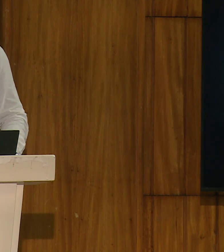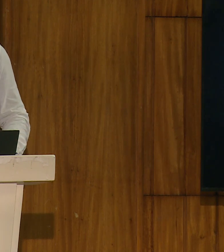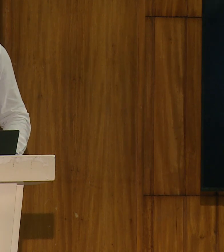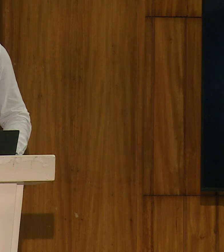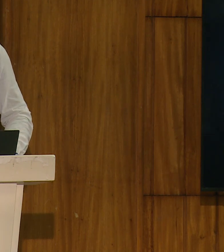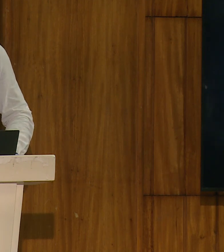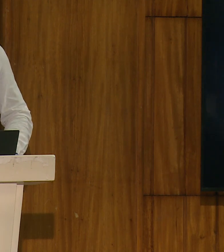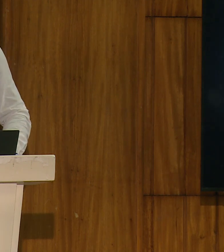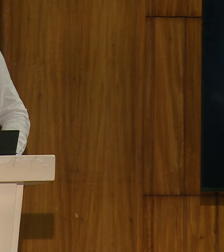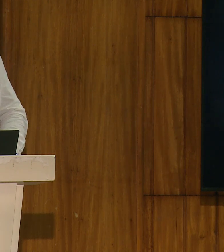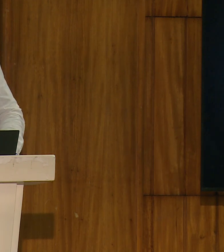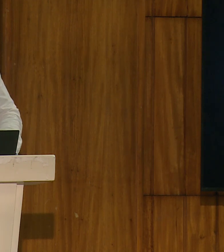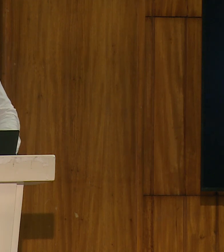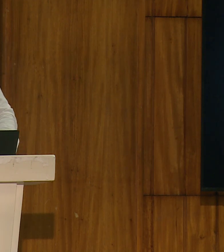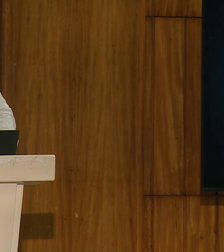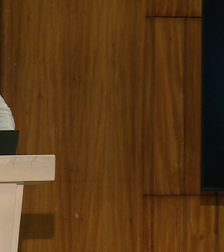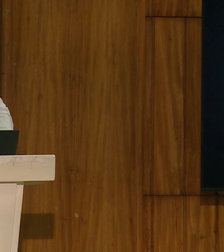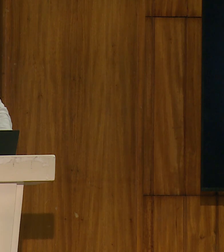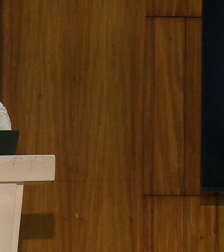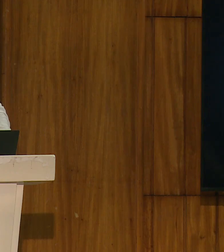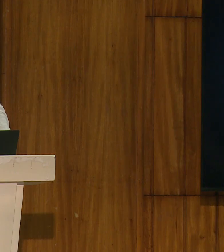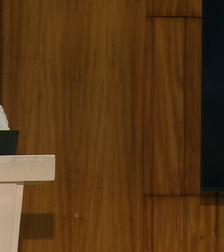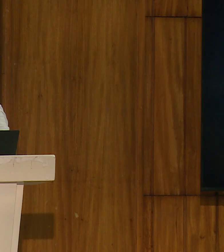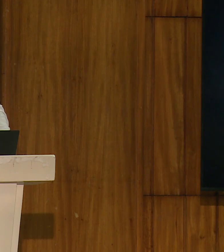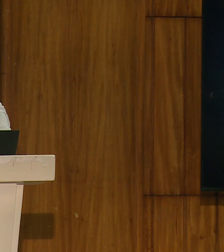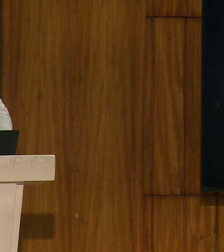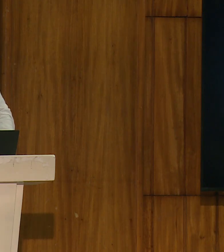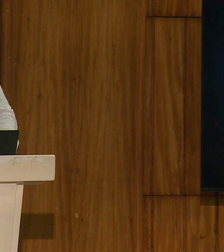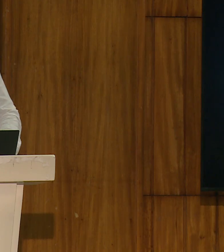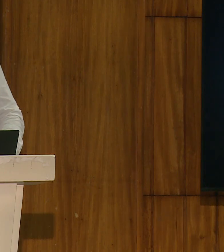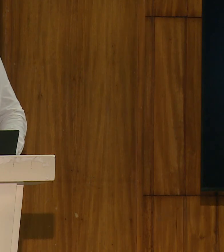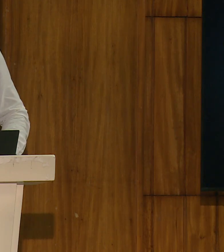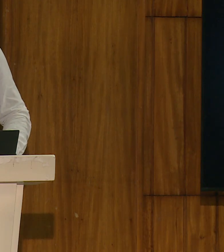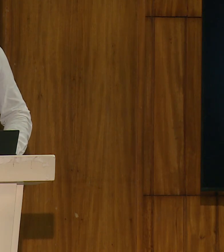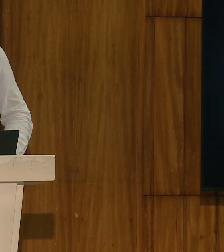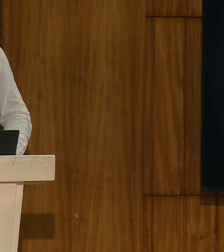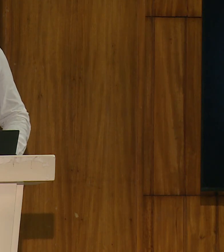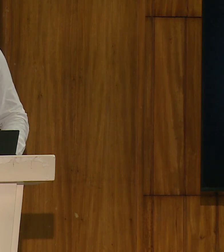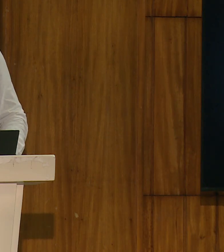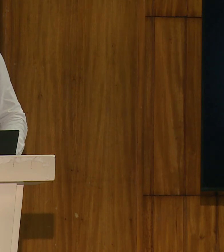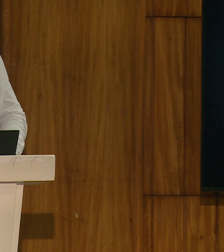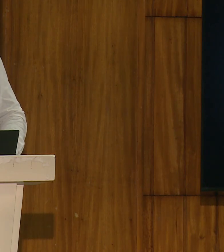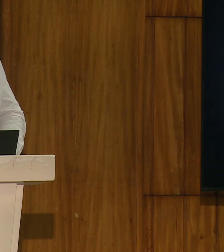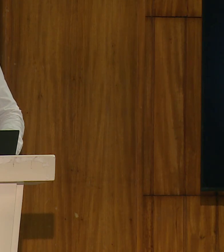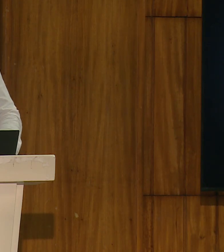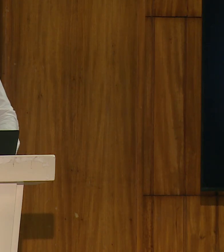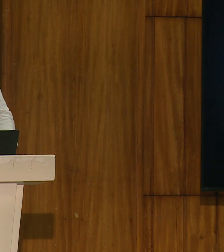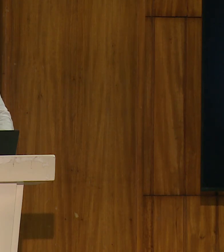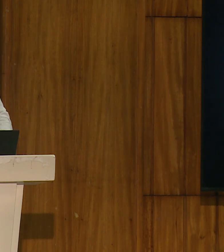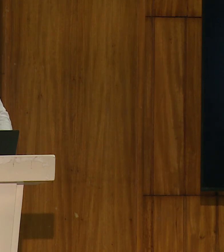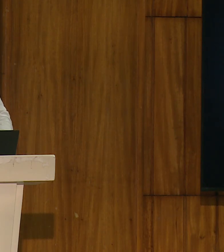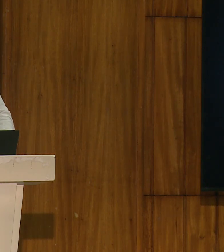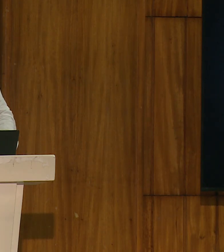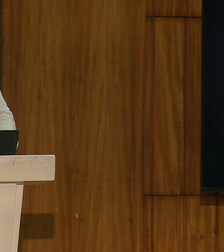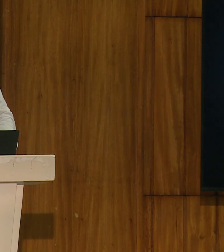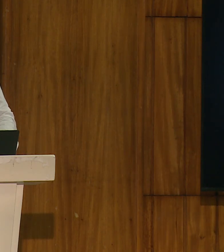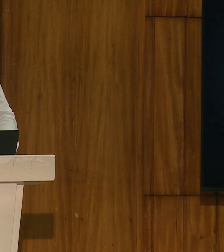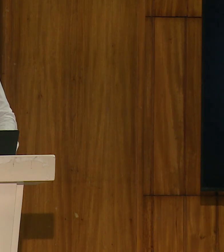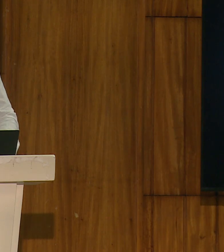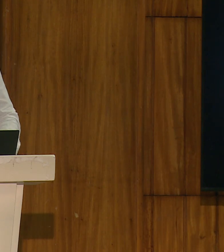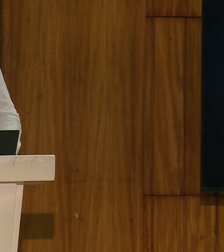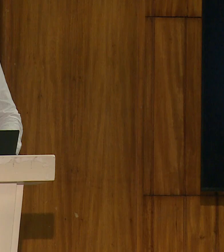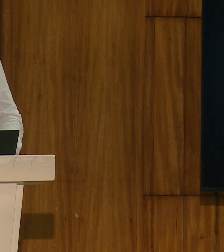con esta situación de urgencia, el Ministerio de Sanidad, con el apoyo de UNICEF y otros socios como la OMS,